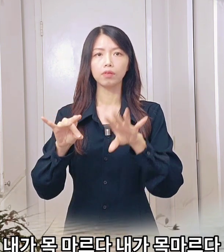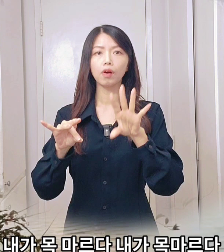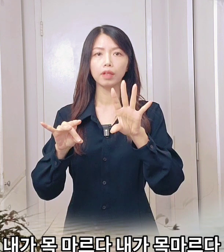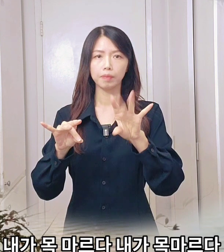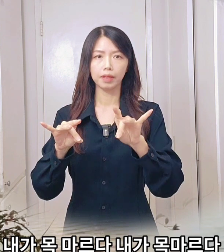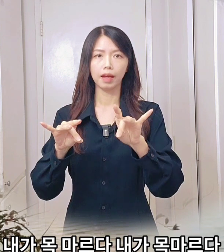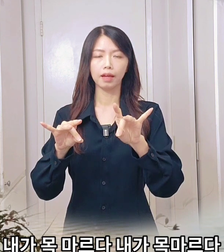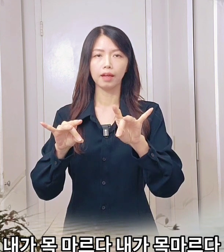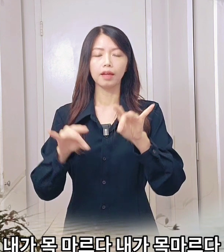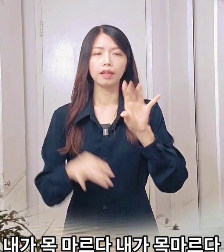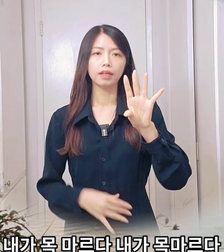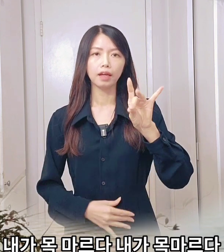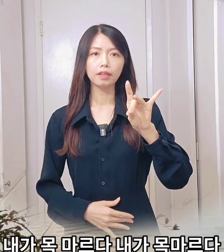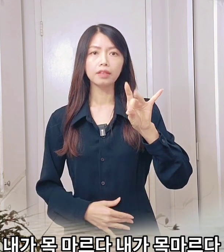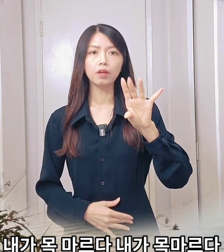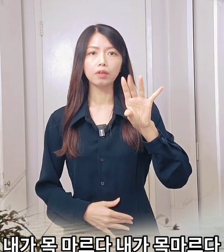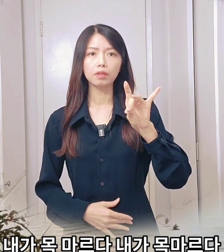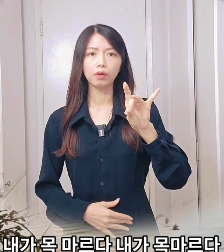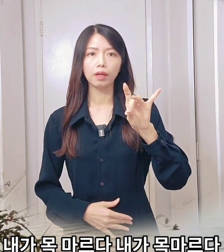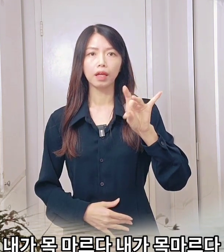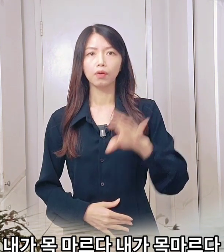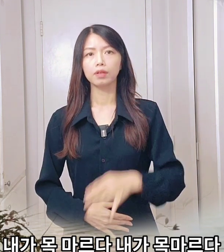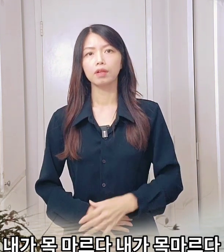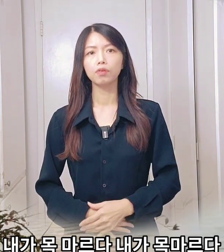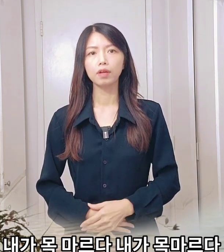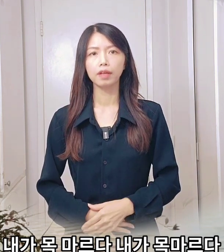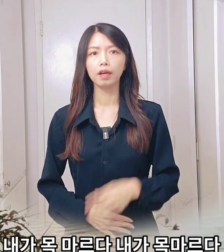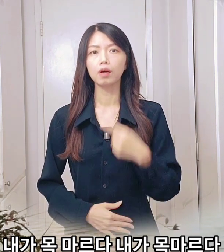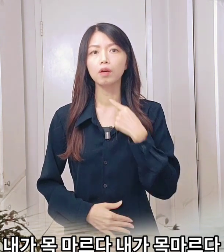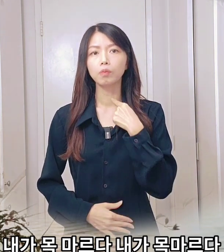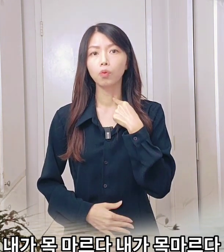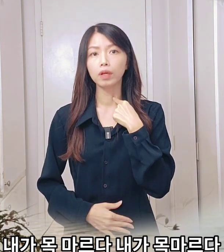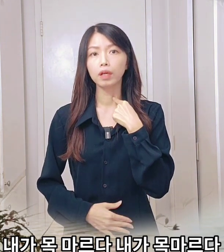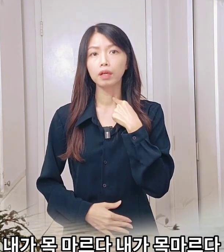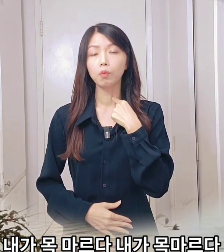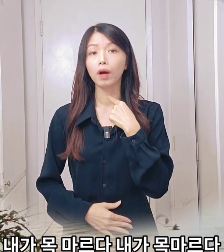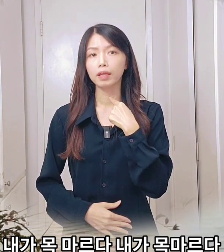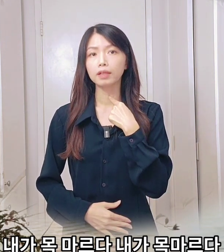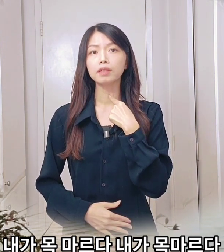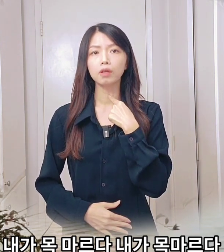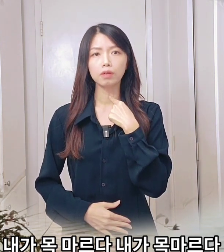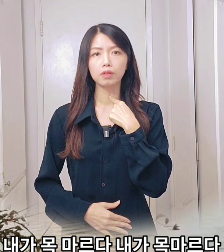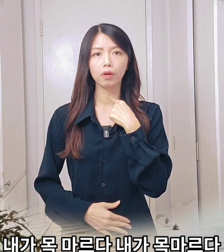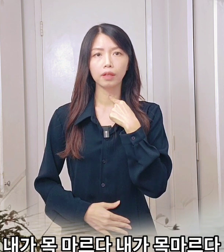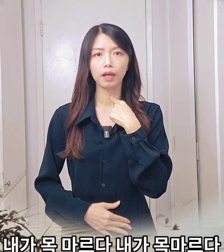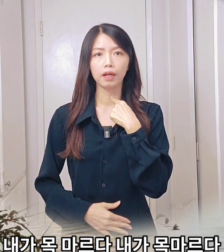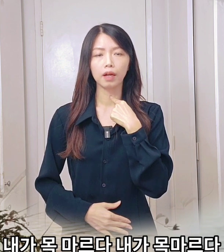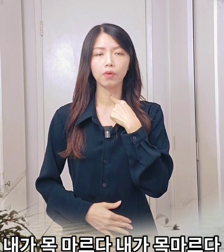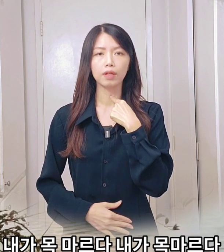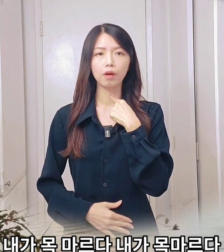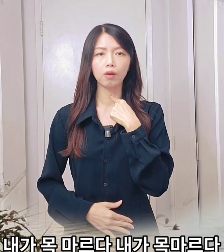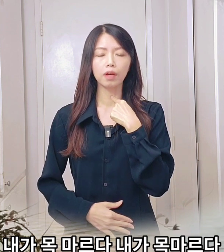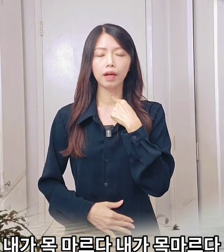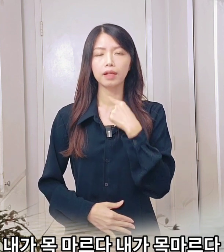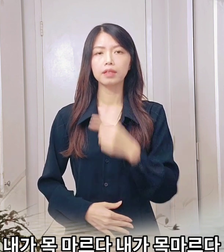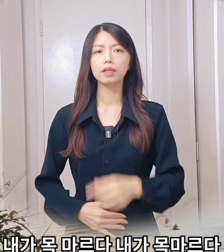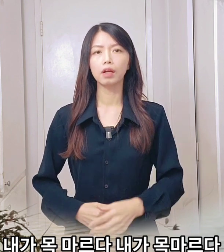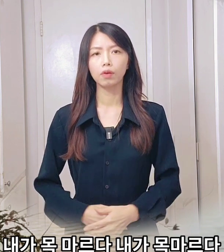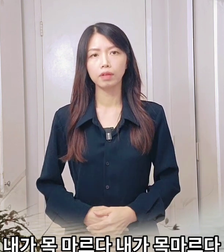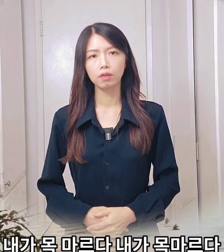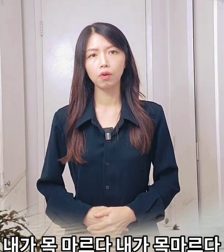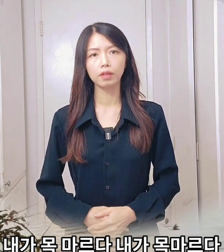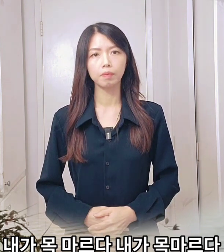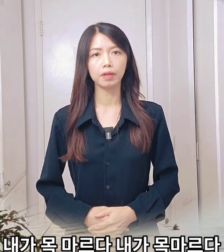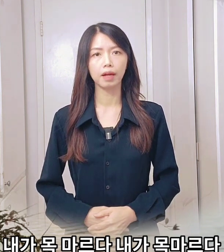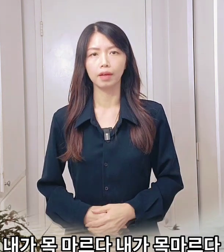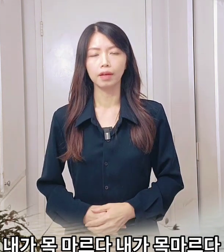갈증이라고 하는 대수어가 됩니다. 이게 끈적끈적하다라고 하는 대수어인데요. 목 안이 끈적끈적하다라고 해서 갈증이라고